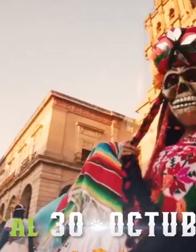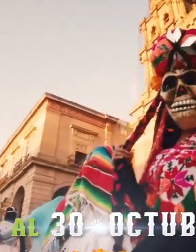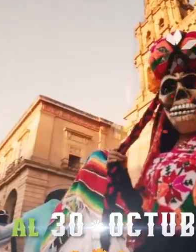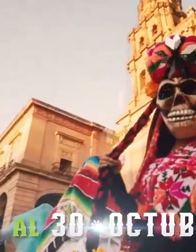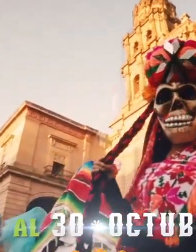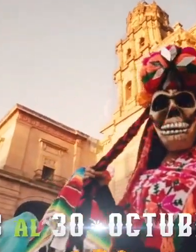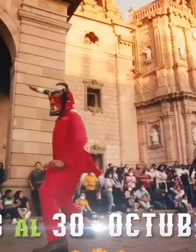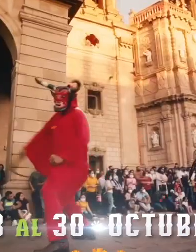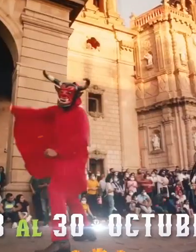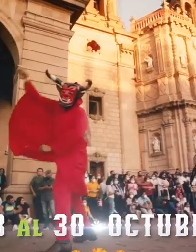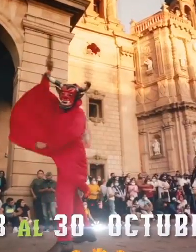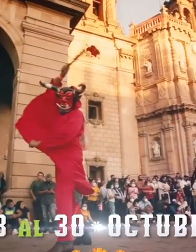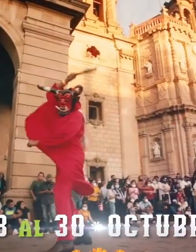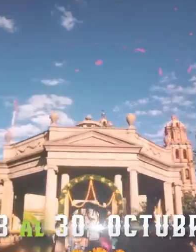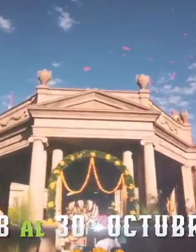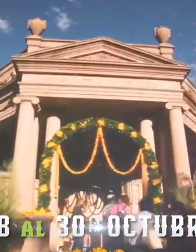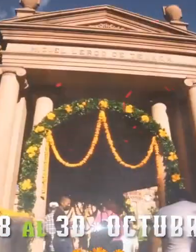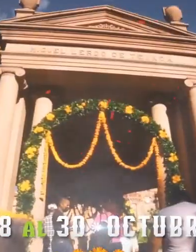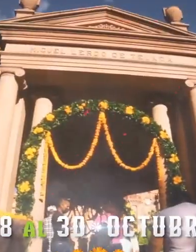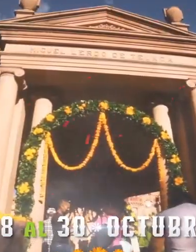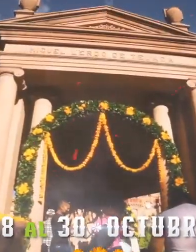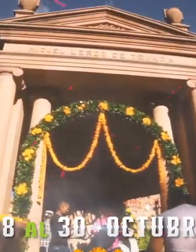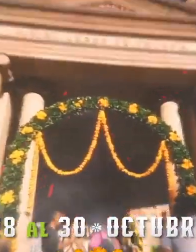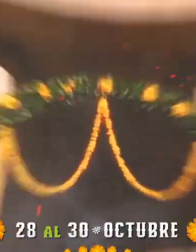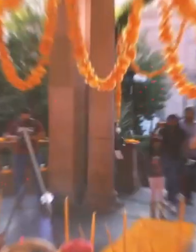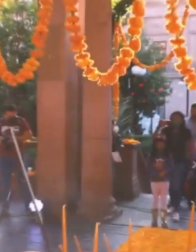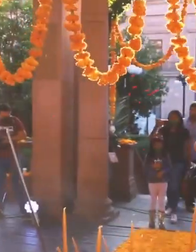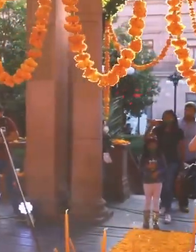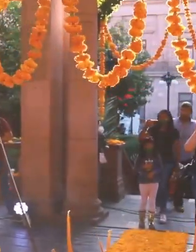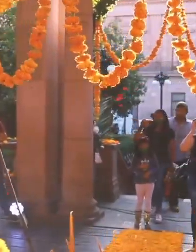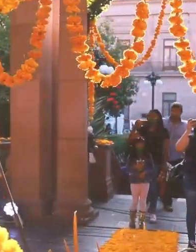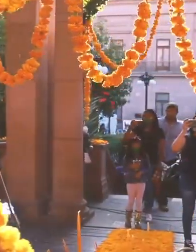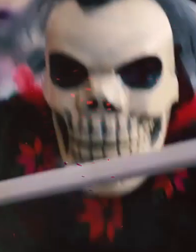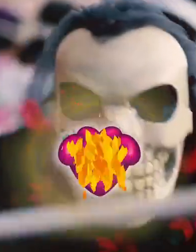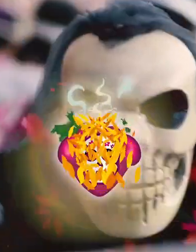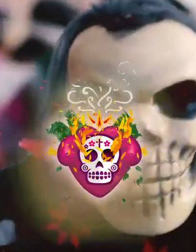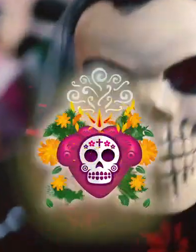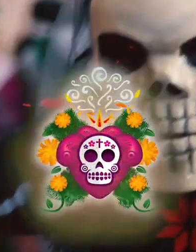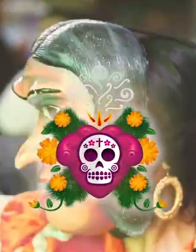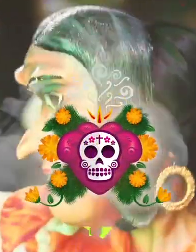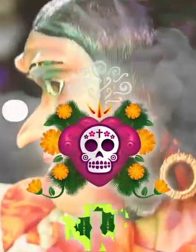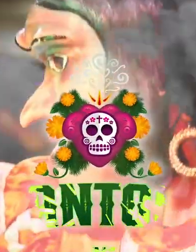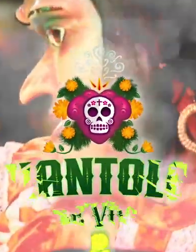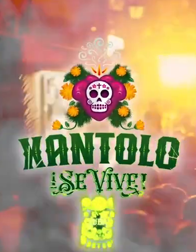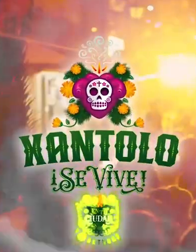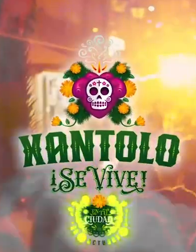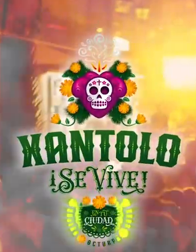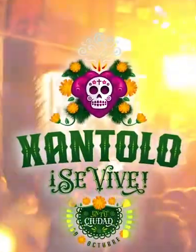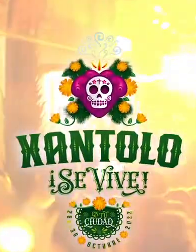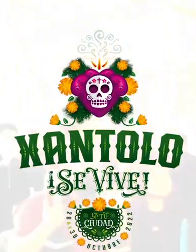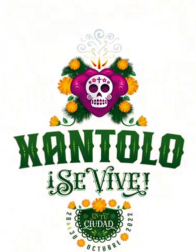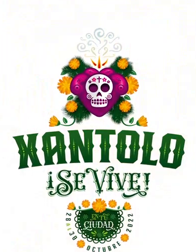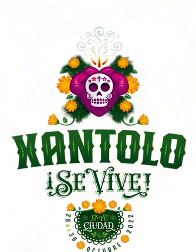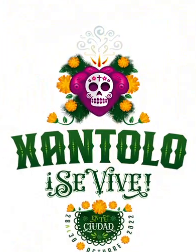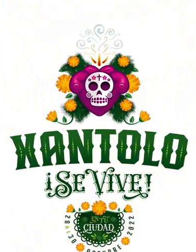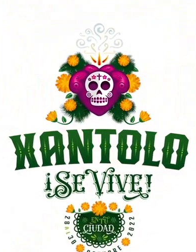Del 28 al 30 de octubre, vive nuestras tradiciones, nuestra identidad, nuestras raíces. Vive